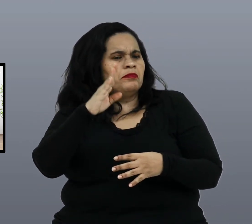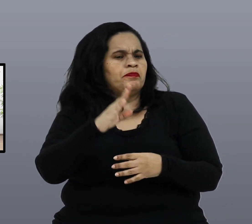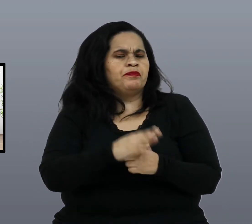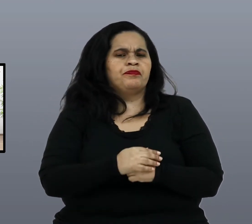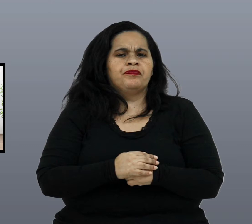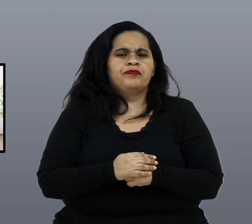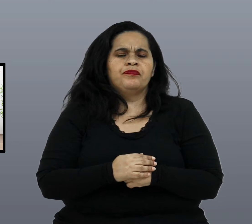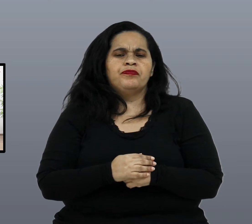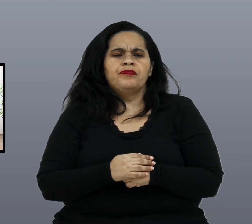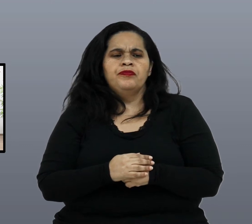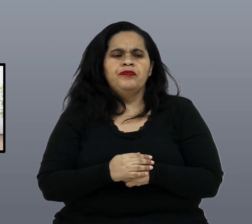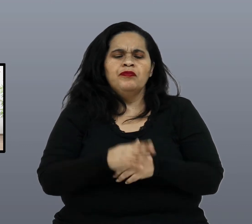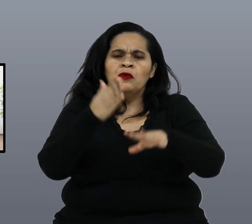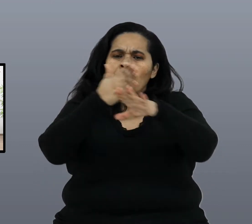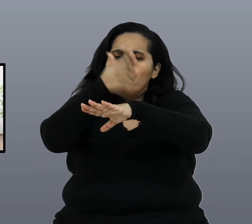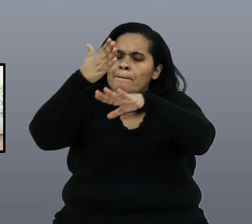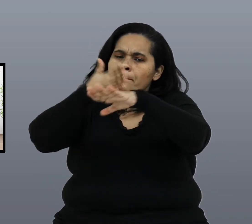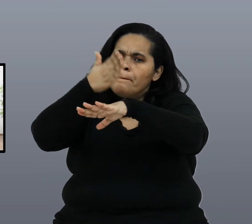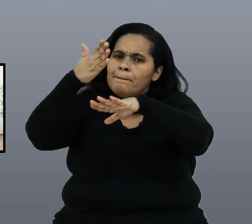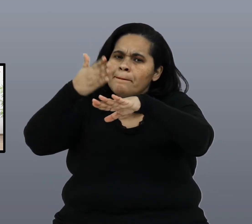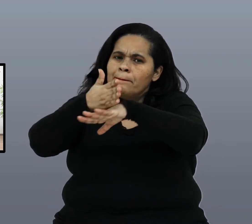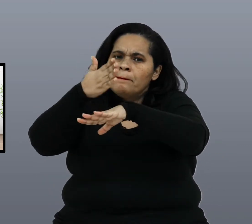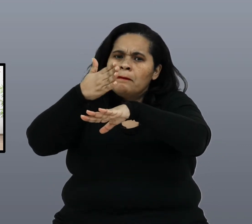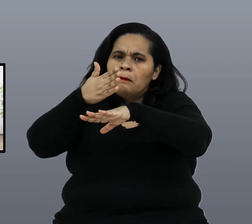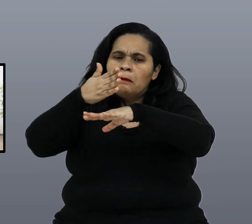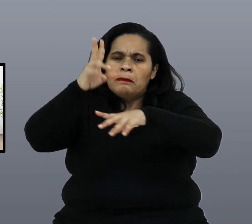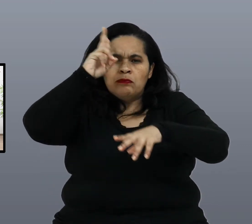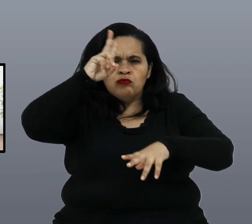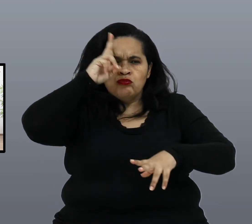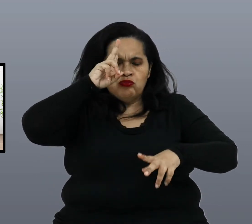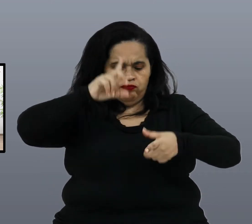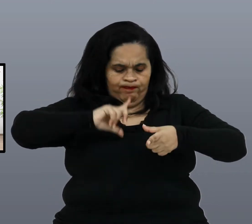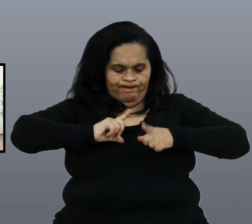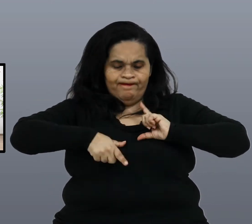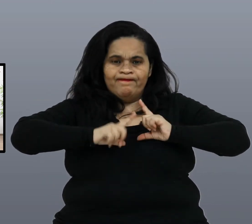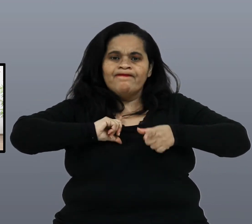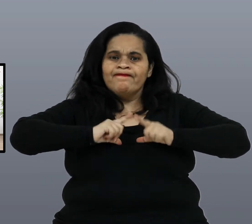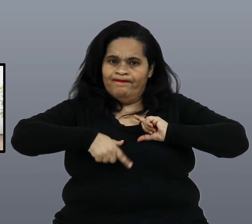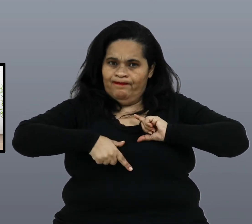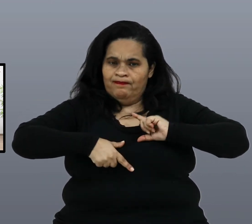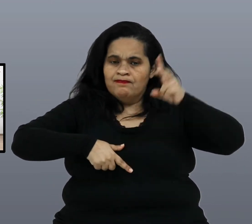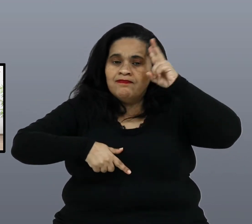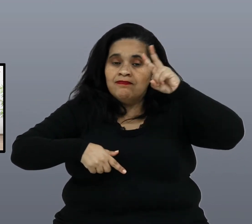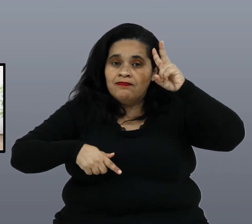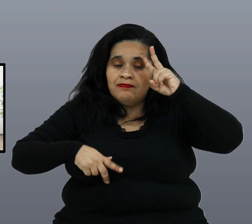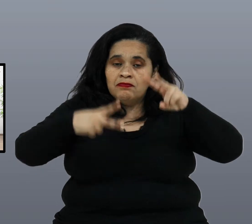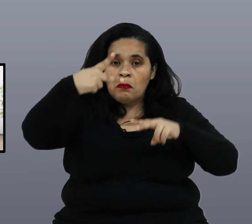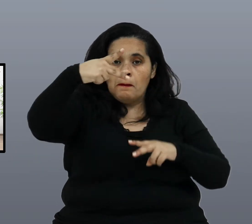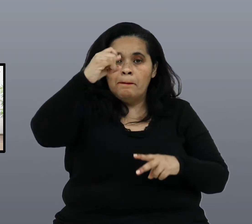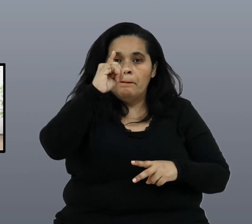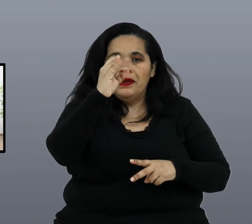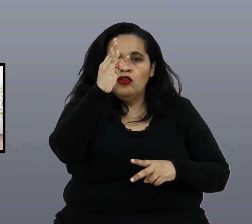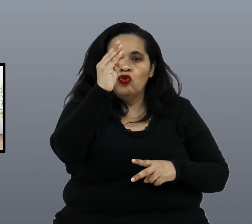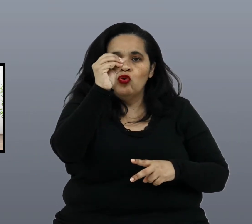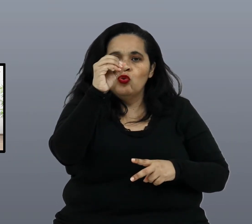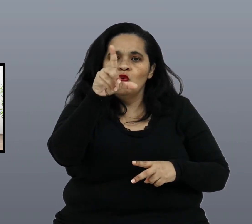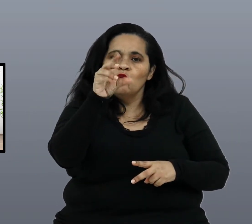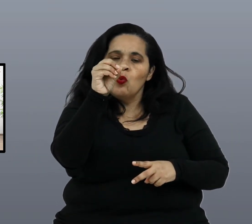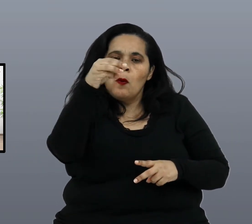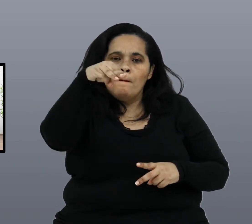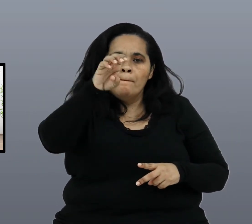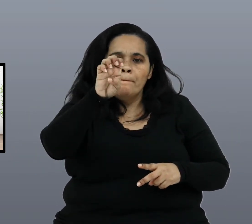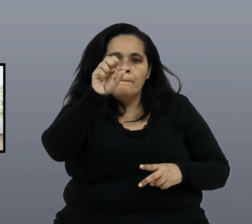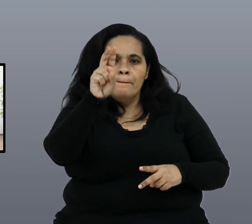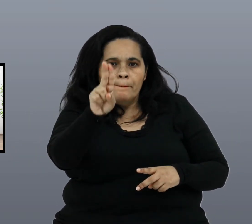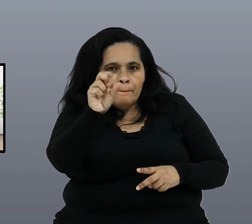forma, participaram da história de Israel. Lembrar, por exemplo, que os Ptolomeus, né, os descendentes lá do